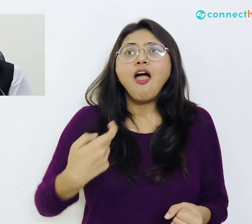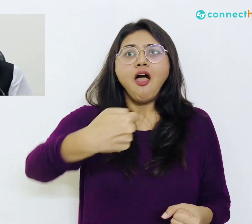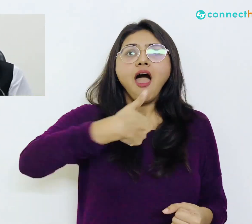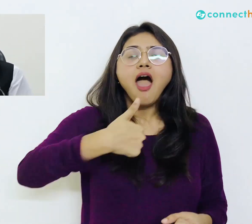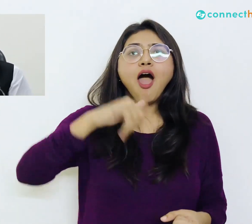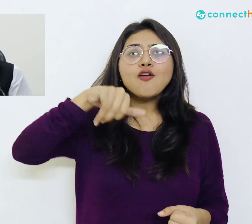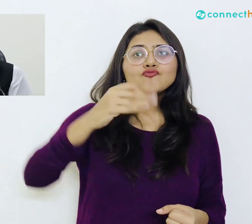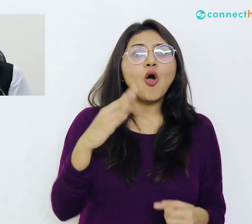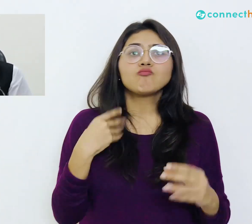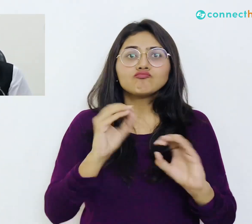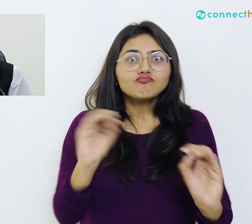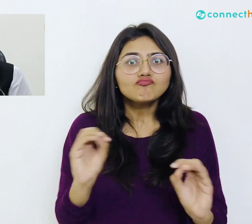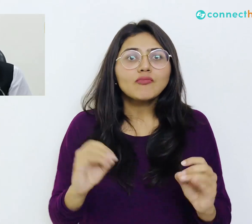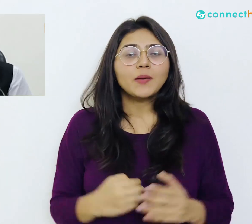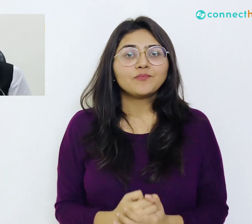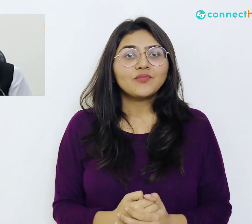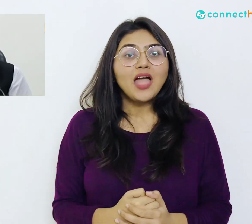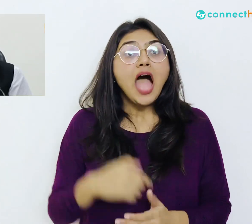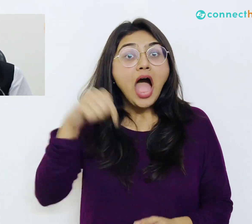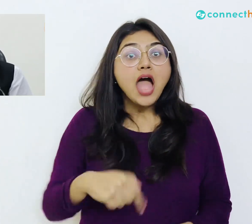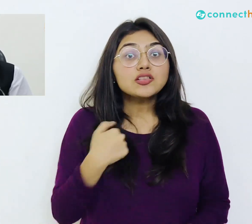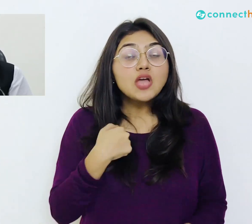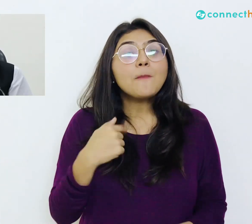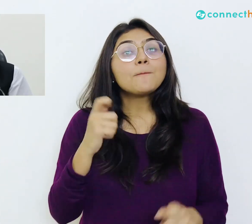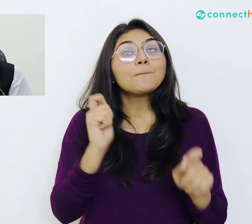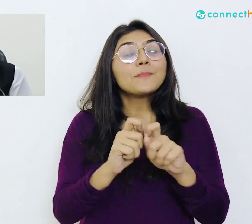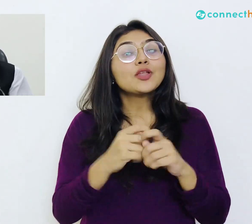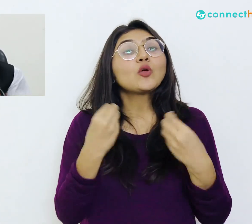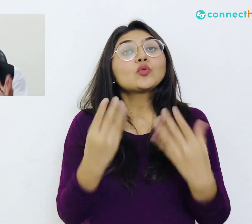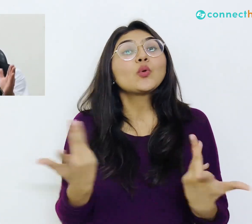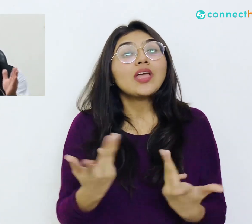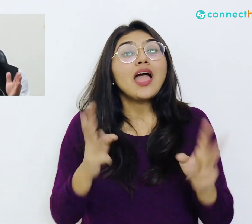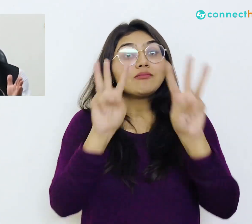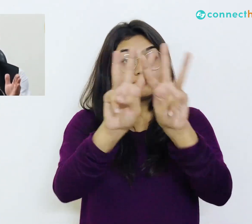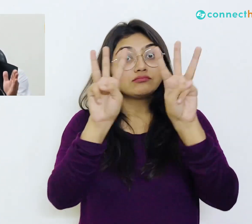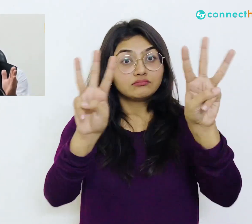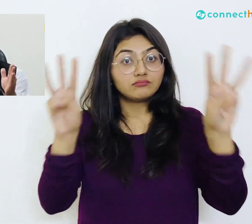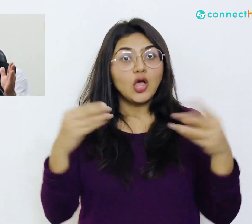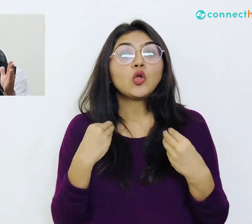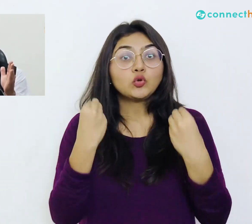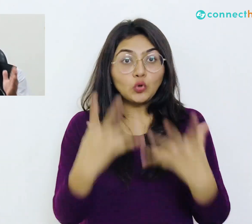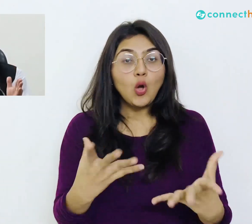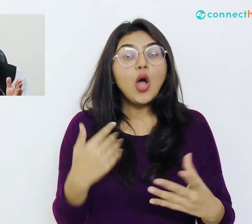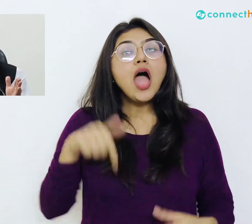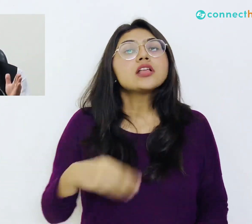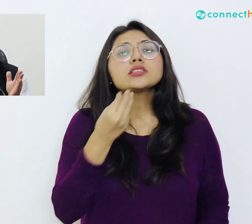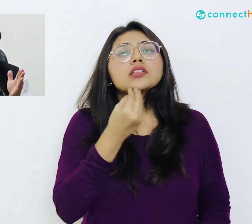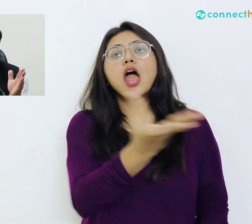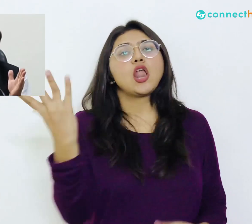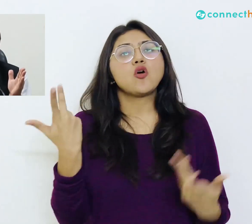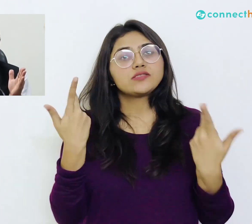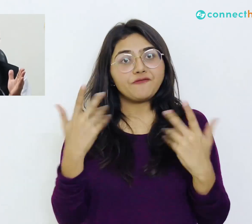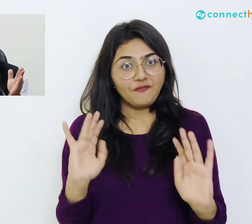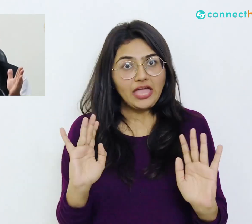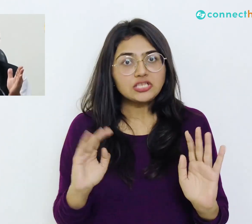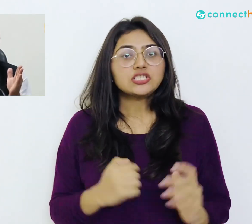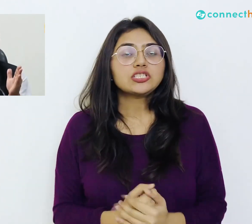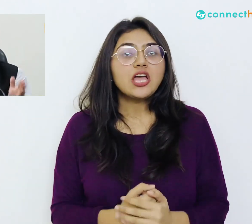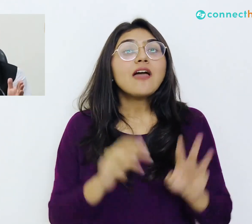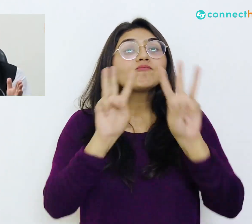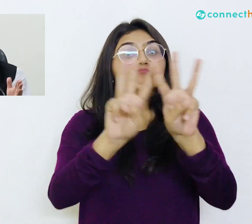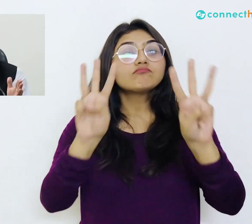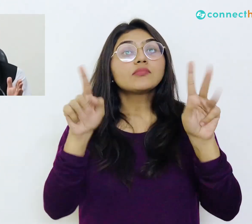تھے، کہیں مزدوری کر رہے تھے اور وہ بے روزگار ہو گئے کرونا وائرس کی یہ لاک ڈاؤن کی